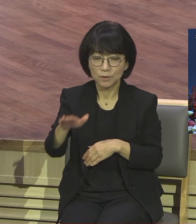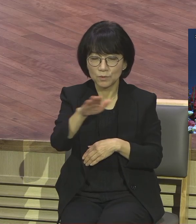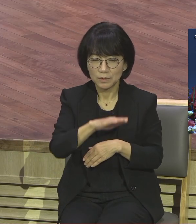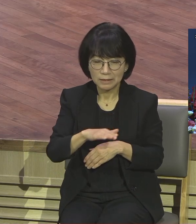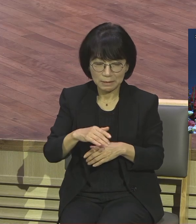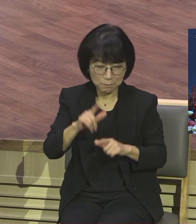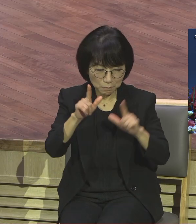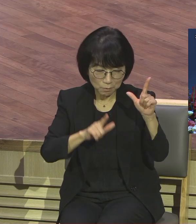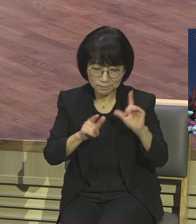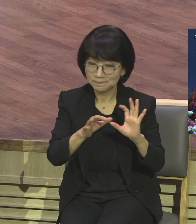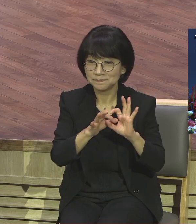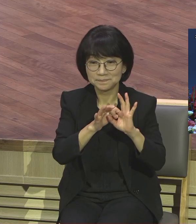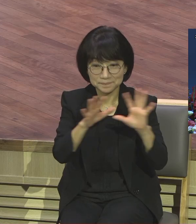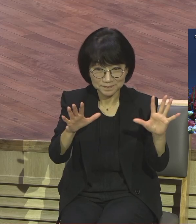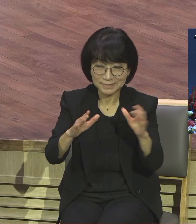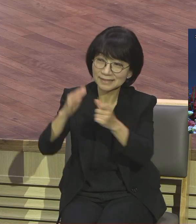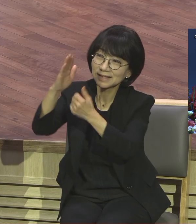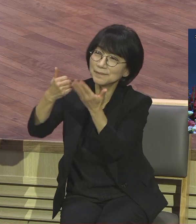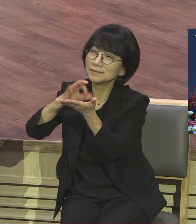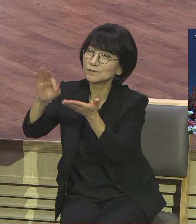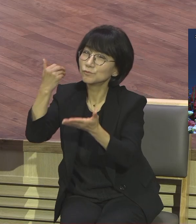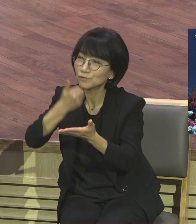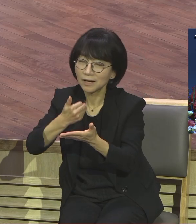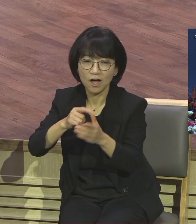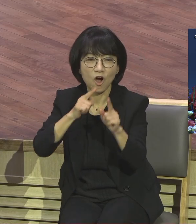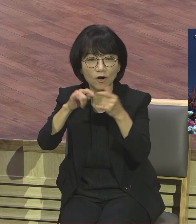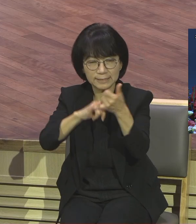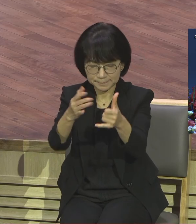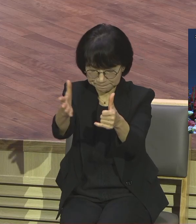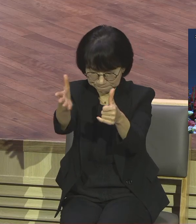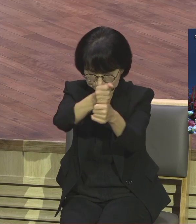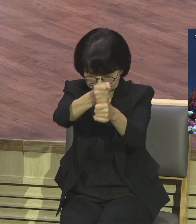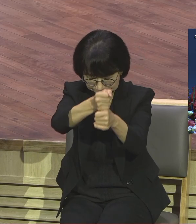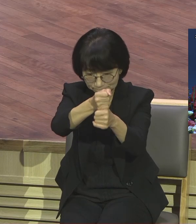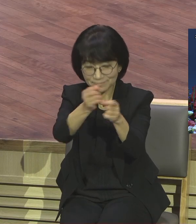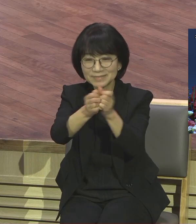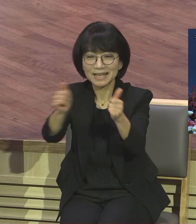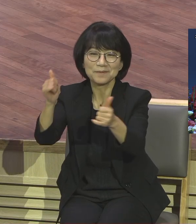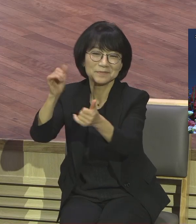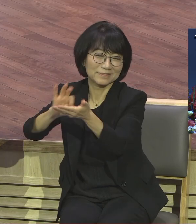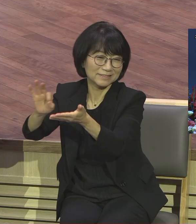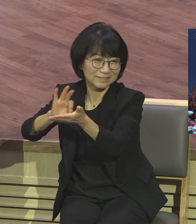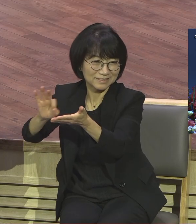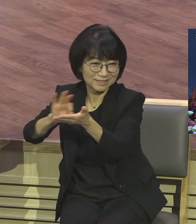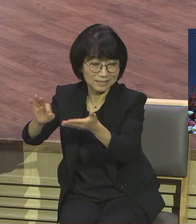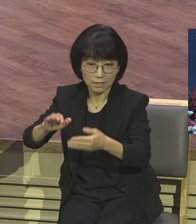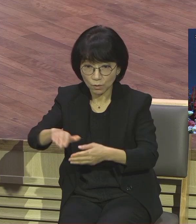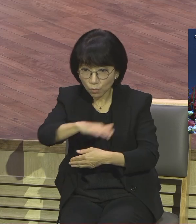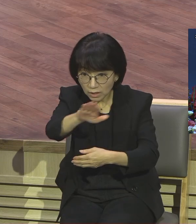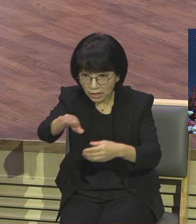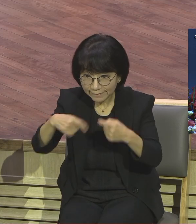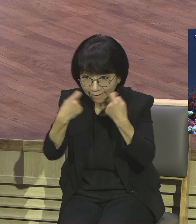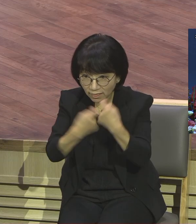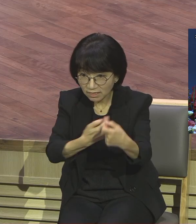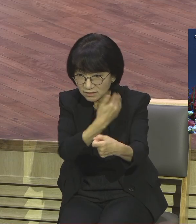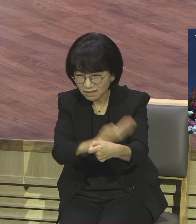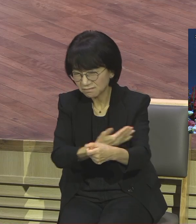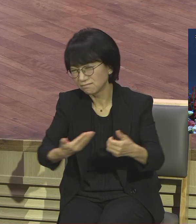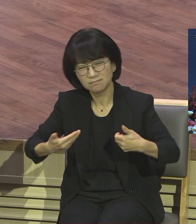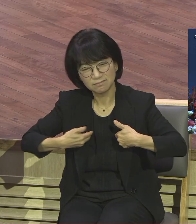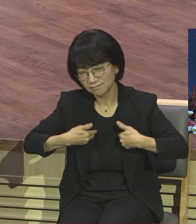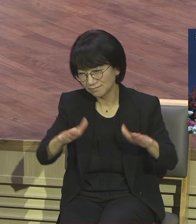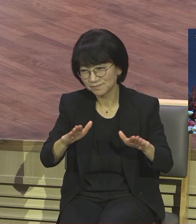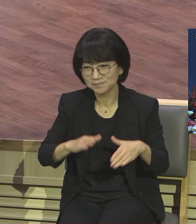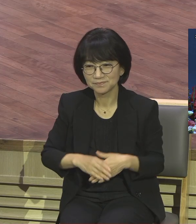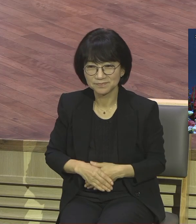잡은 자를 쓰신다. 언약 잡은 자는 여러분이, 여러분의 무슨 능력 필요 없어요.